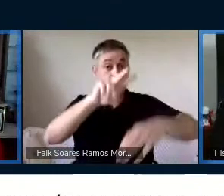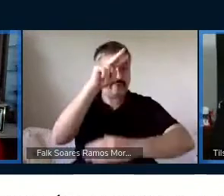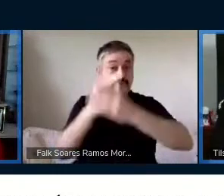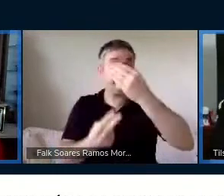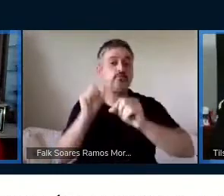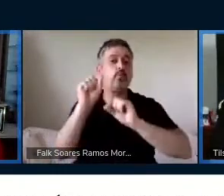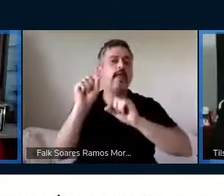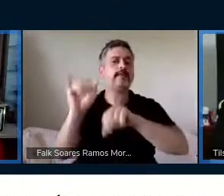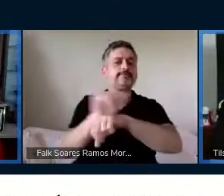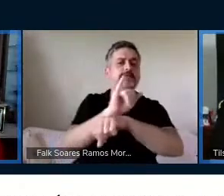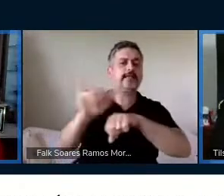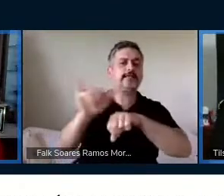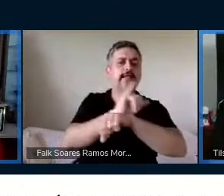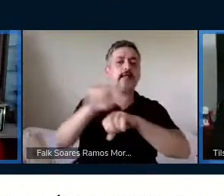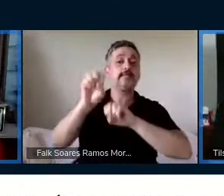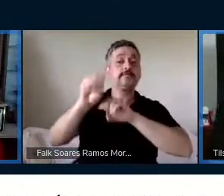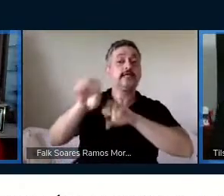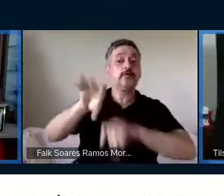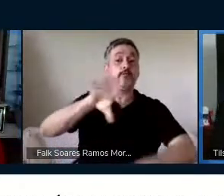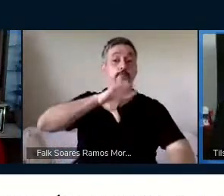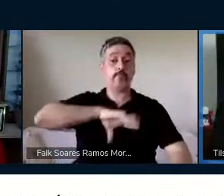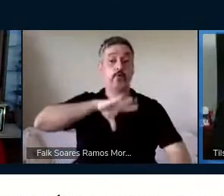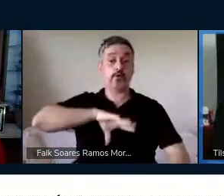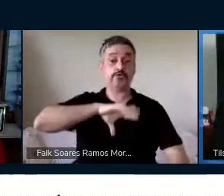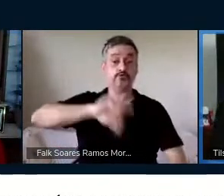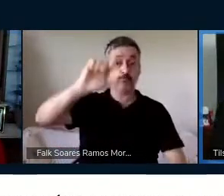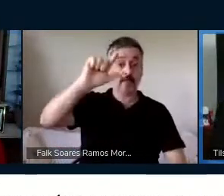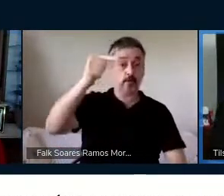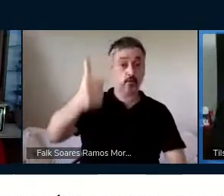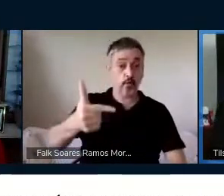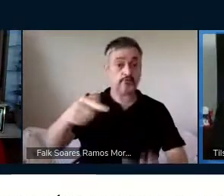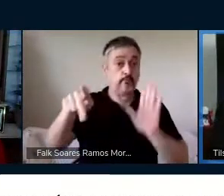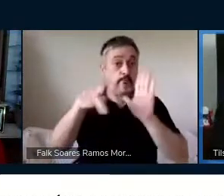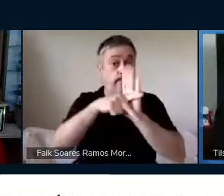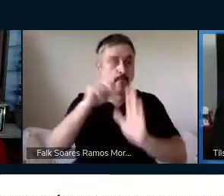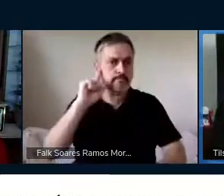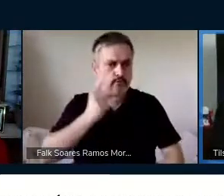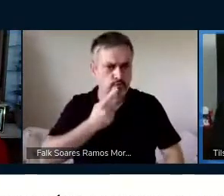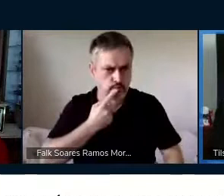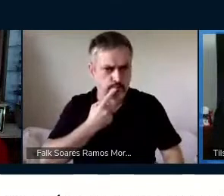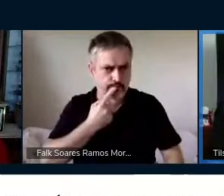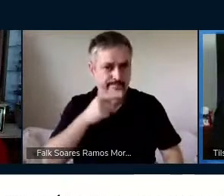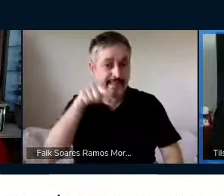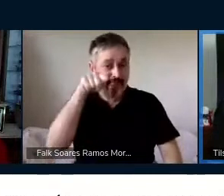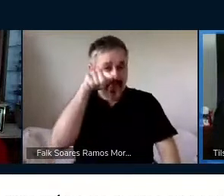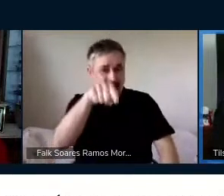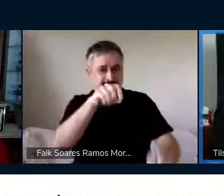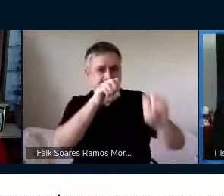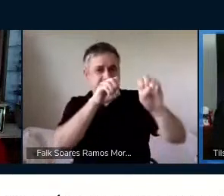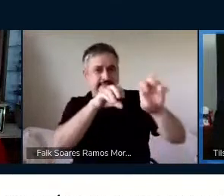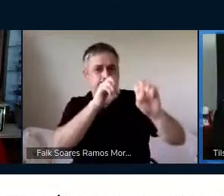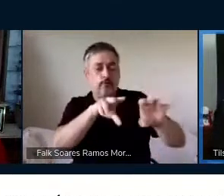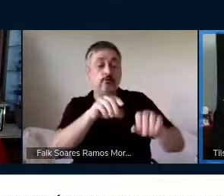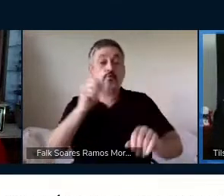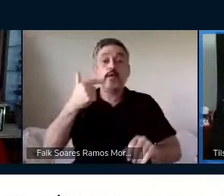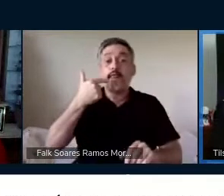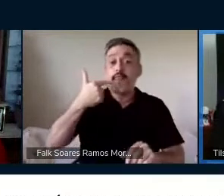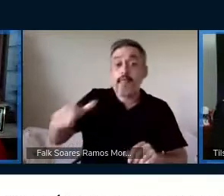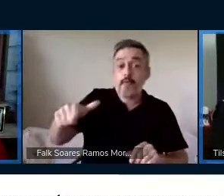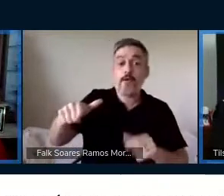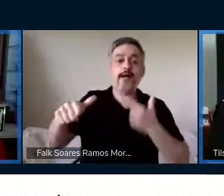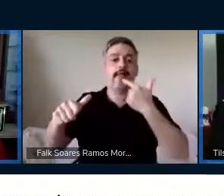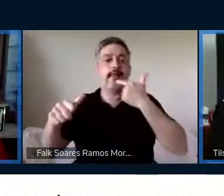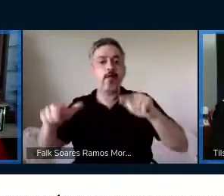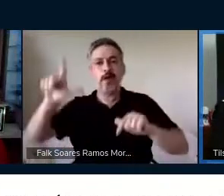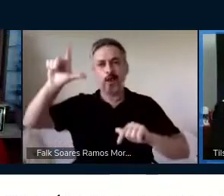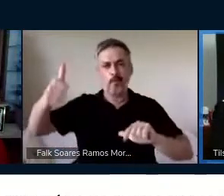pessoa surda, para o estudante surdo. No item 1.3, educação bilíngue, estratégia no ensino de